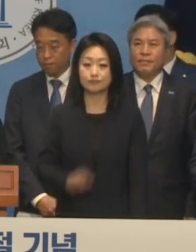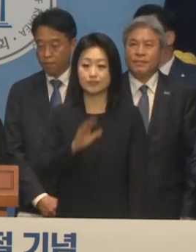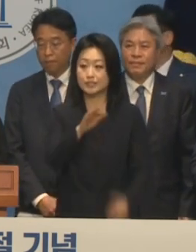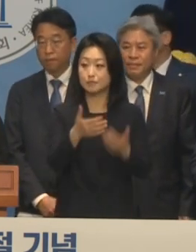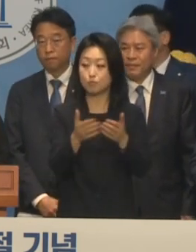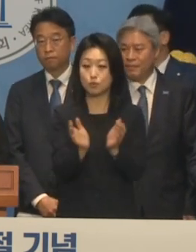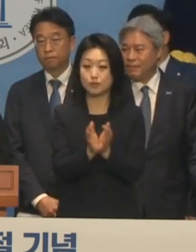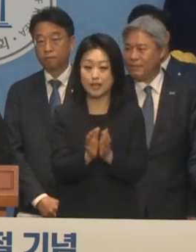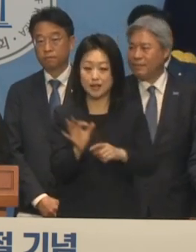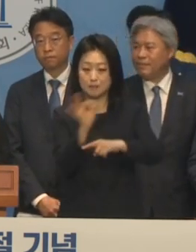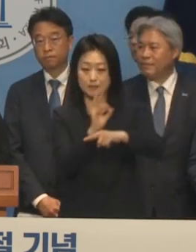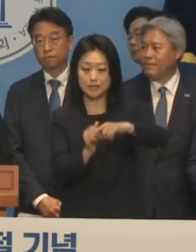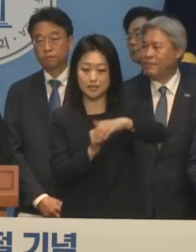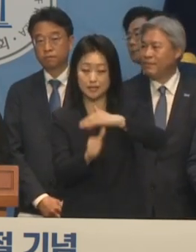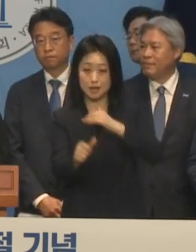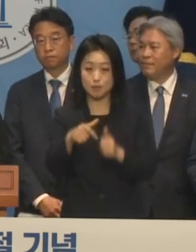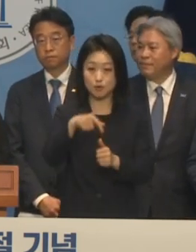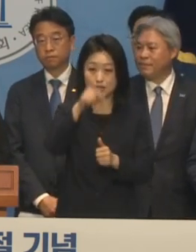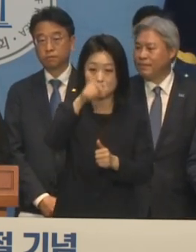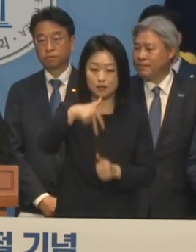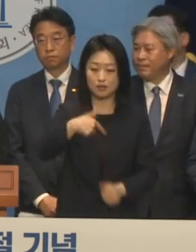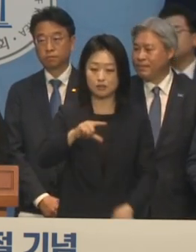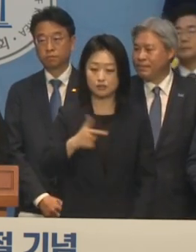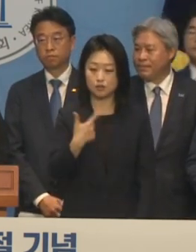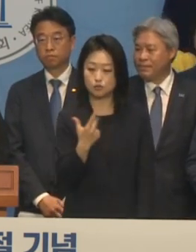진보당 비례대표 당선인 전종덕입니다.